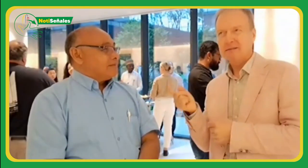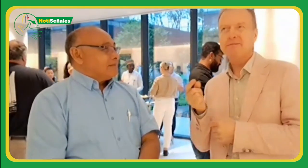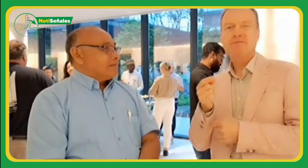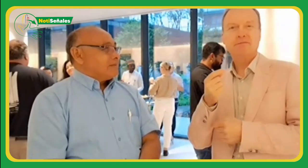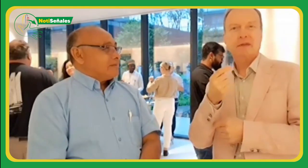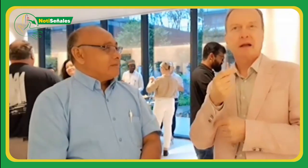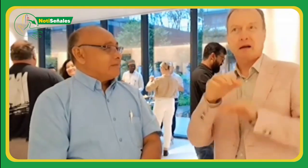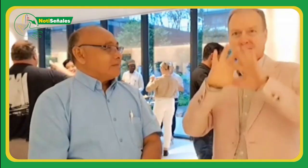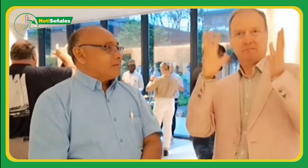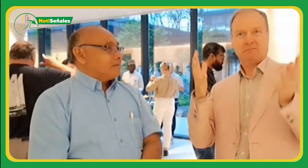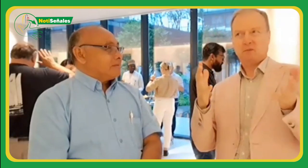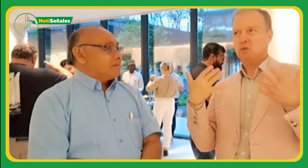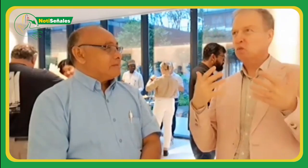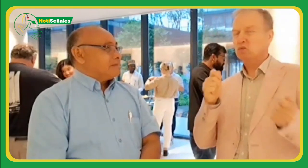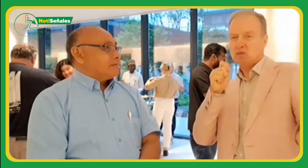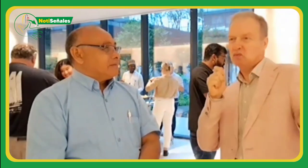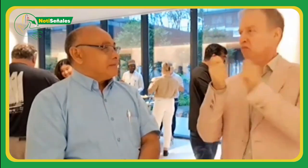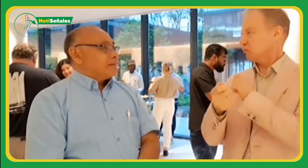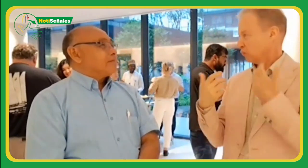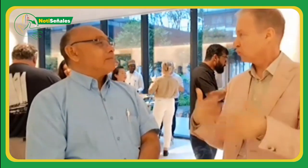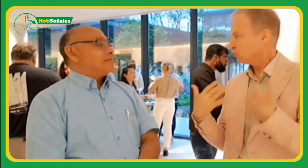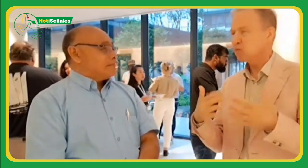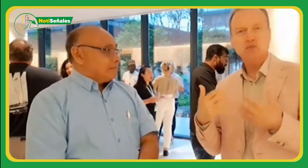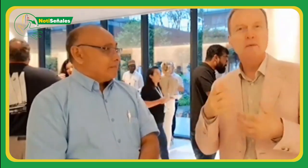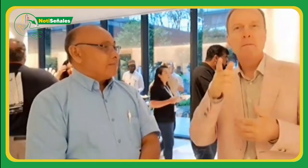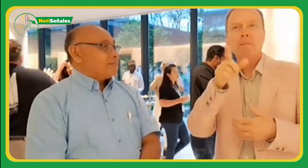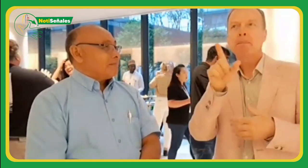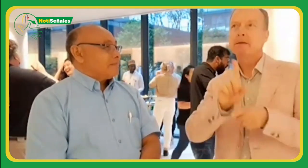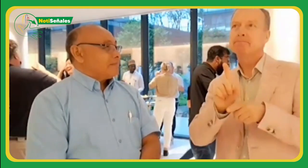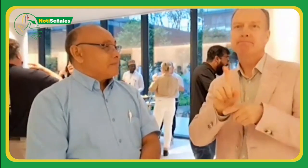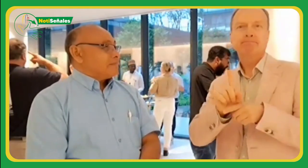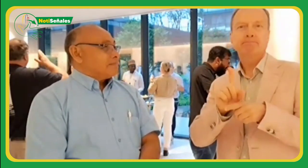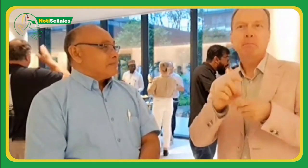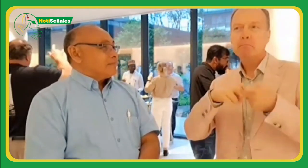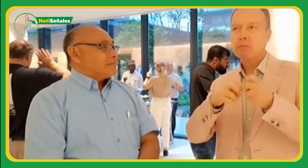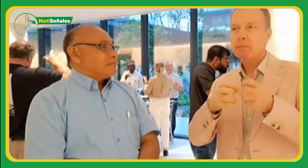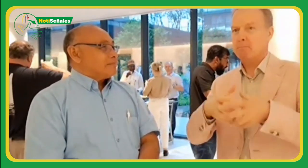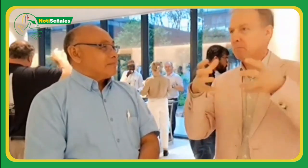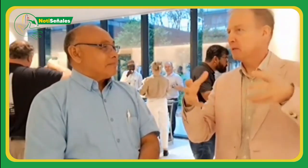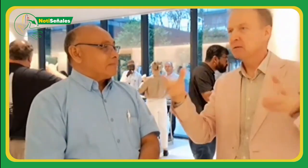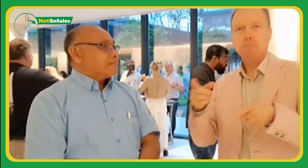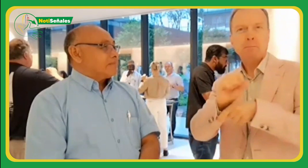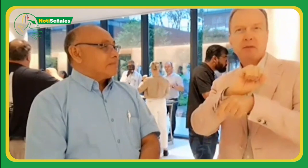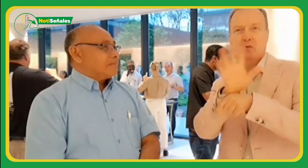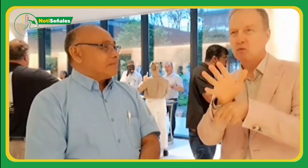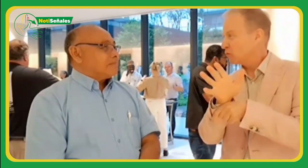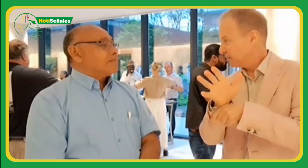estaba conversando con Henry sobre cómo ha cambiado la situación global hay problemas más complejos más grandes vivimos